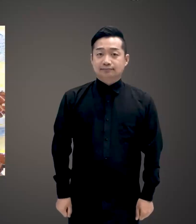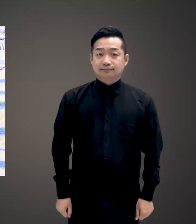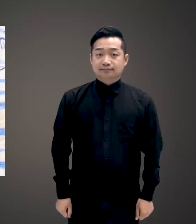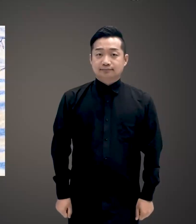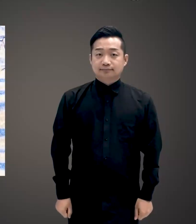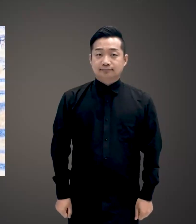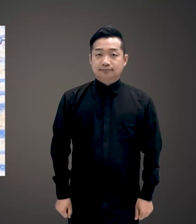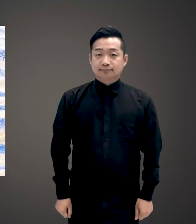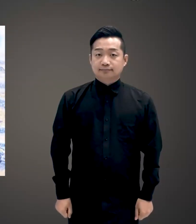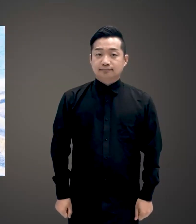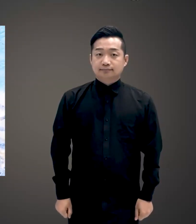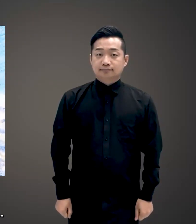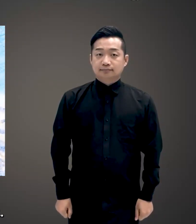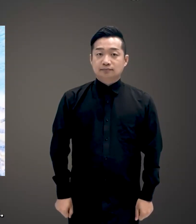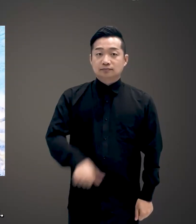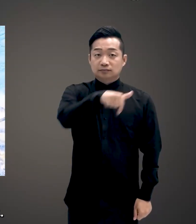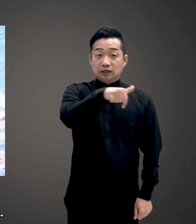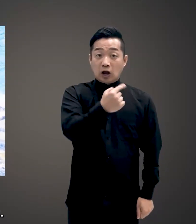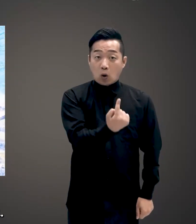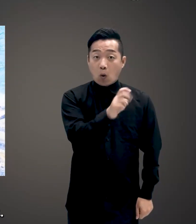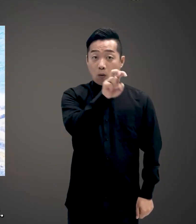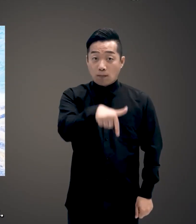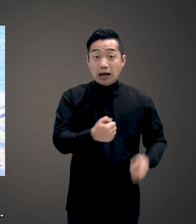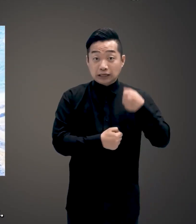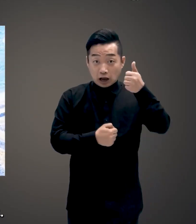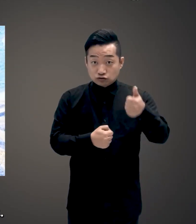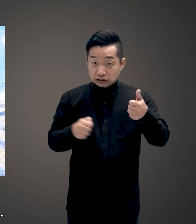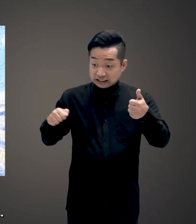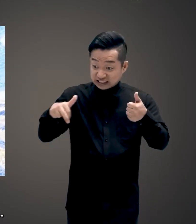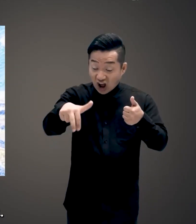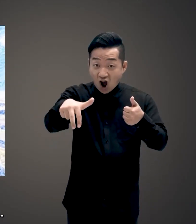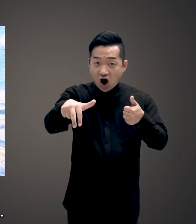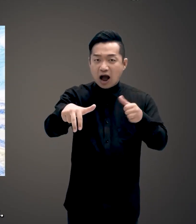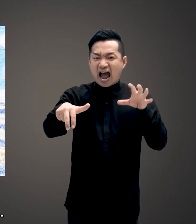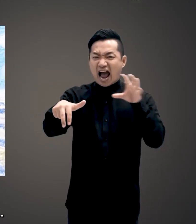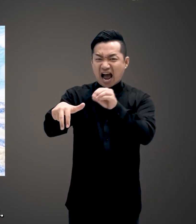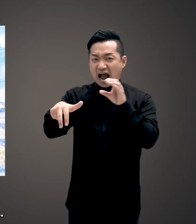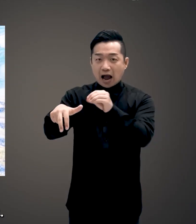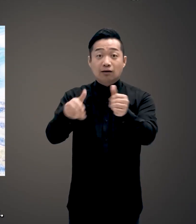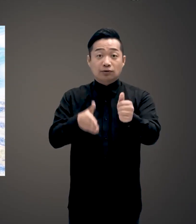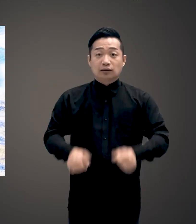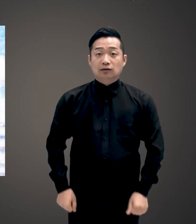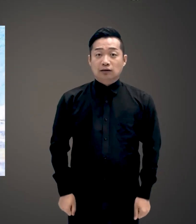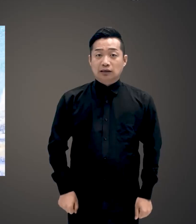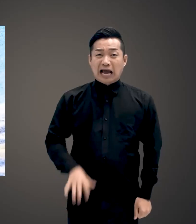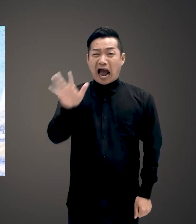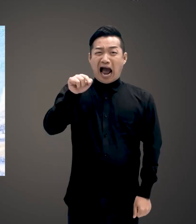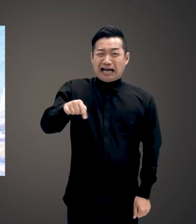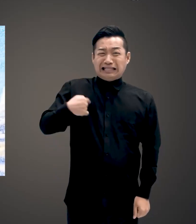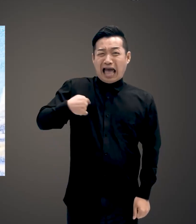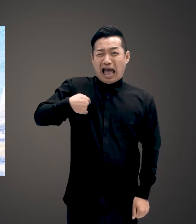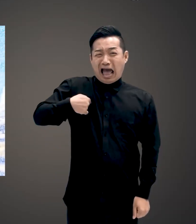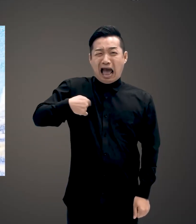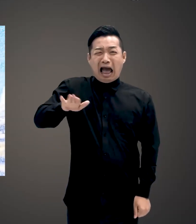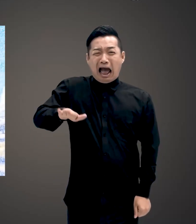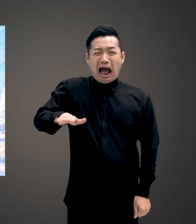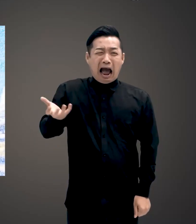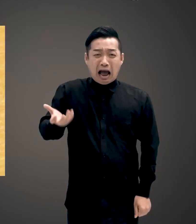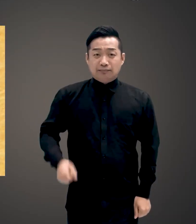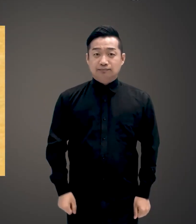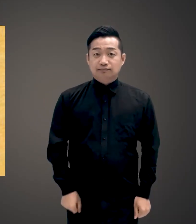두오. 꼬막 장군, 적들이 지나가면 닥치는 대로 꽉 물어주시오. 이건 제